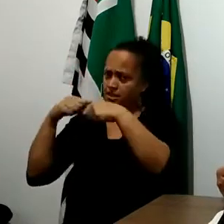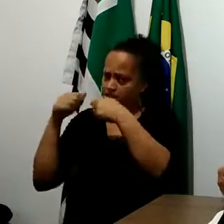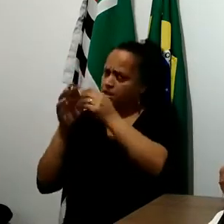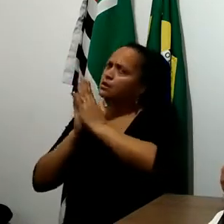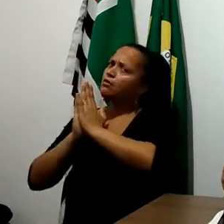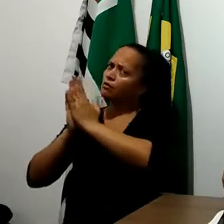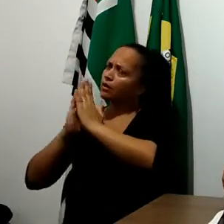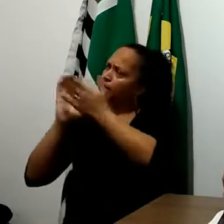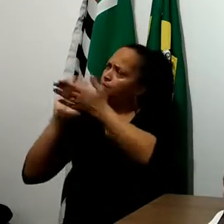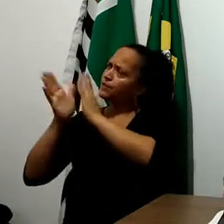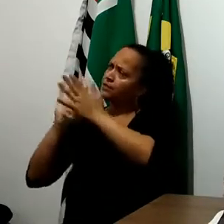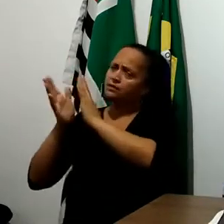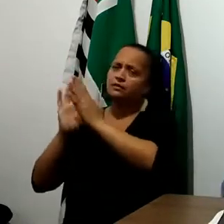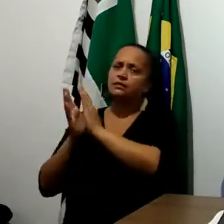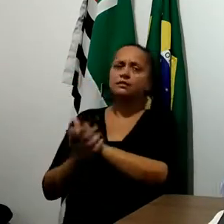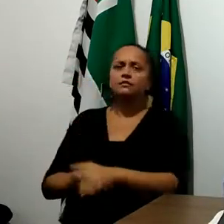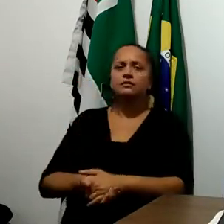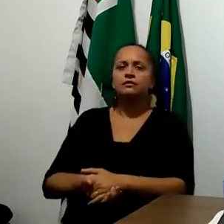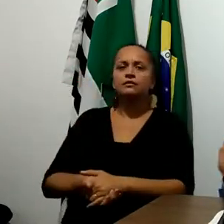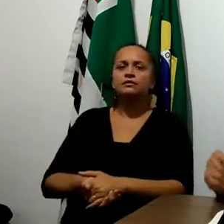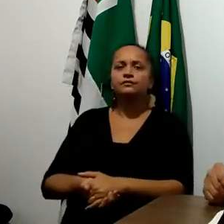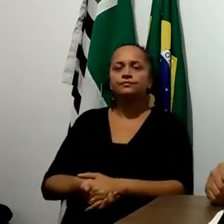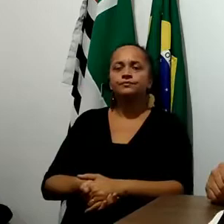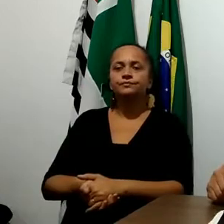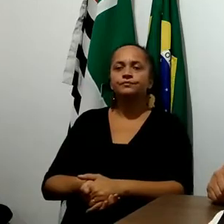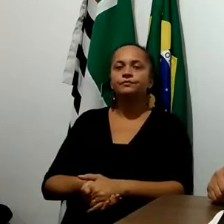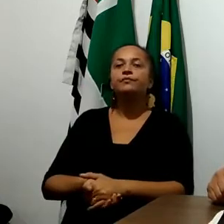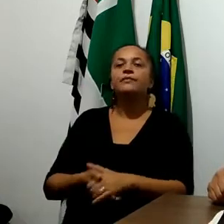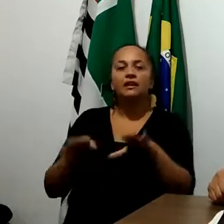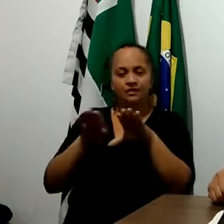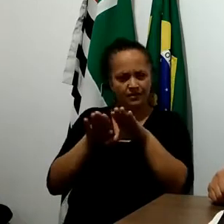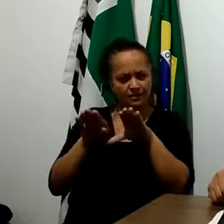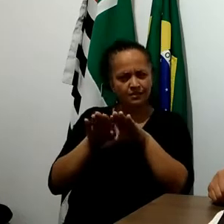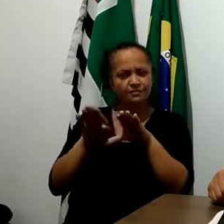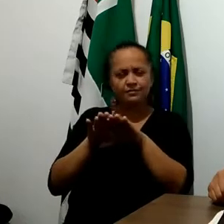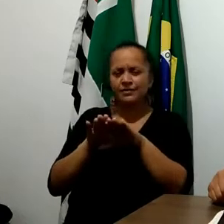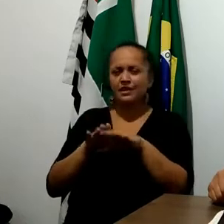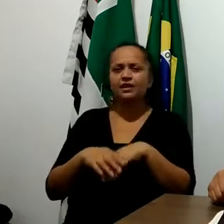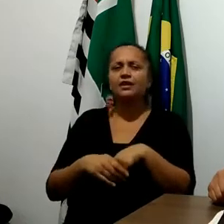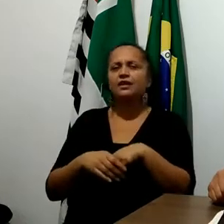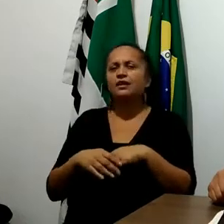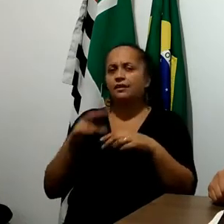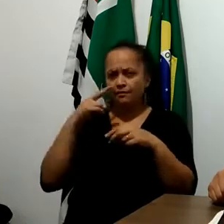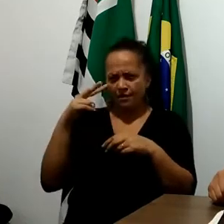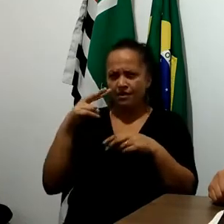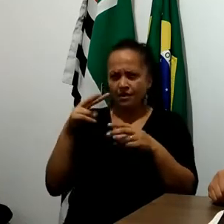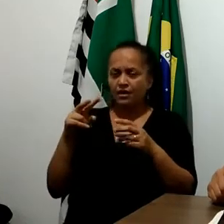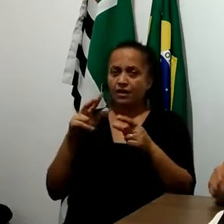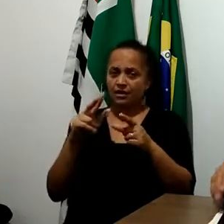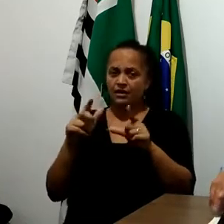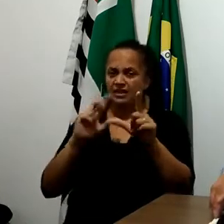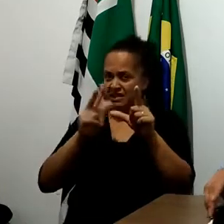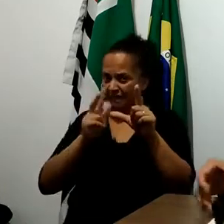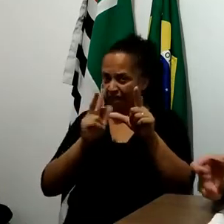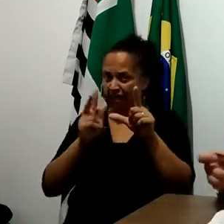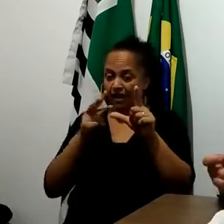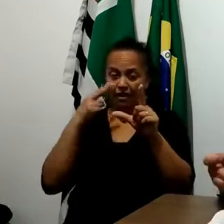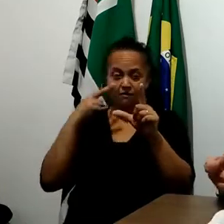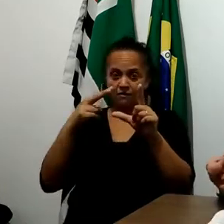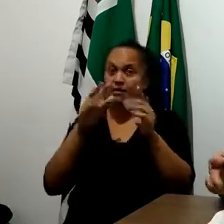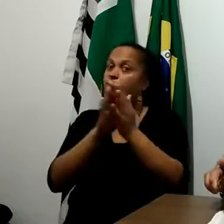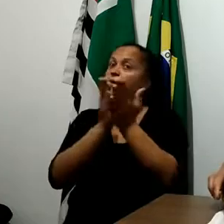isso. Você tem que aproveitar um momento do dia para você ouvir a palavra de Deus. Eu tenho a Bíblia em